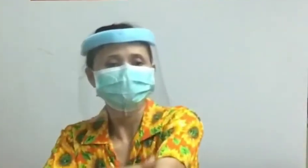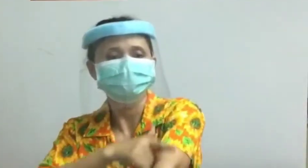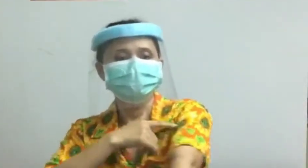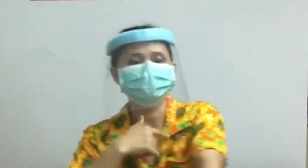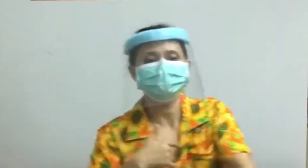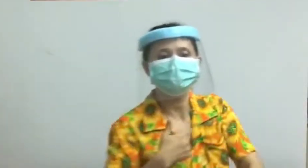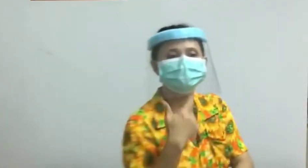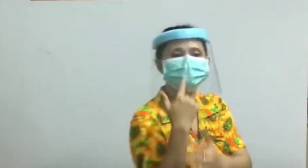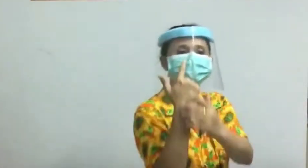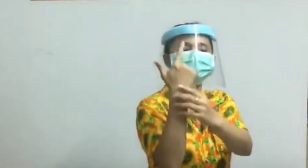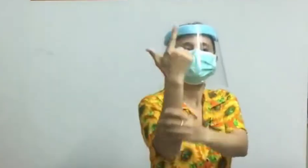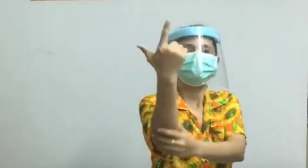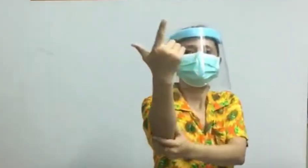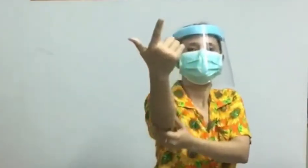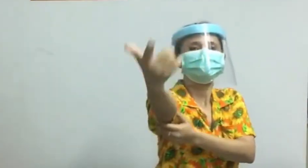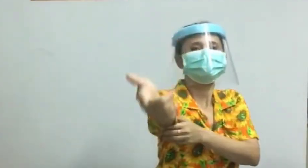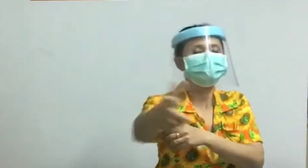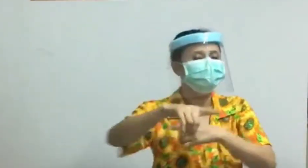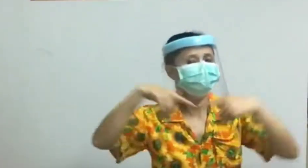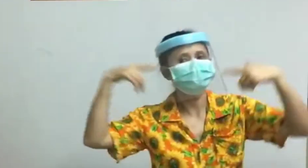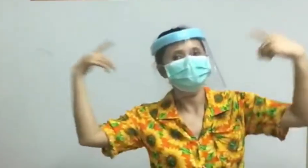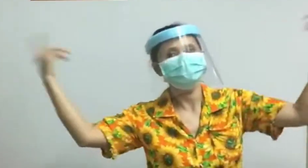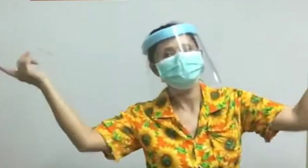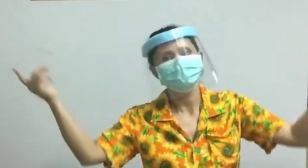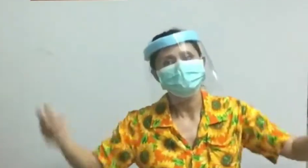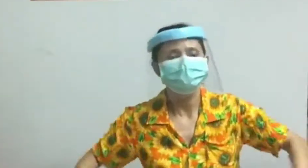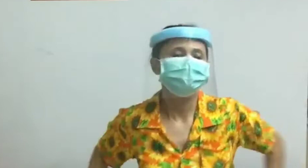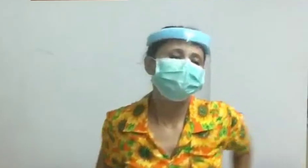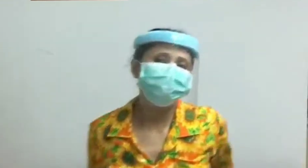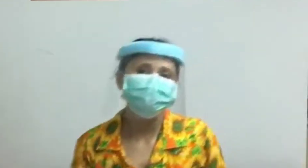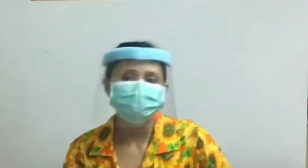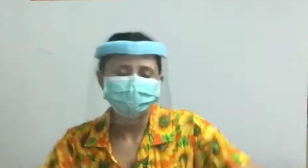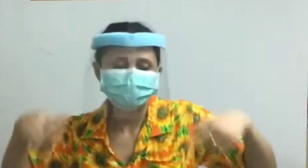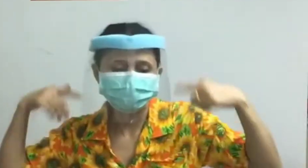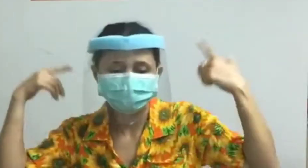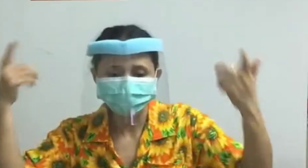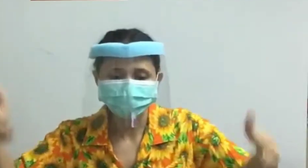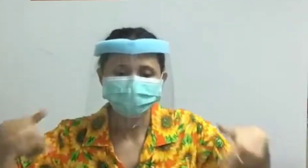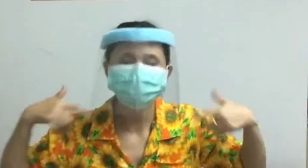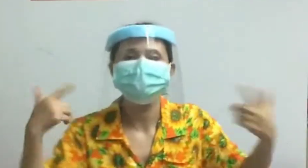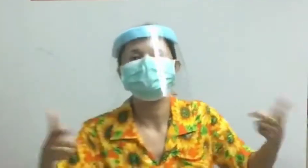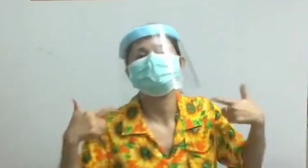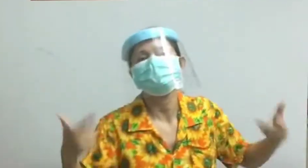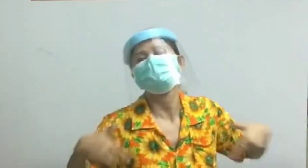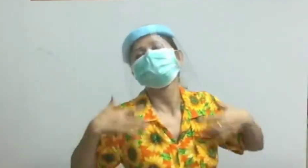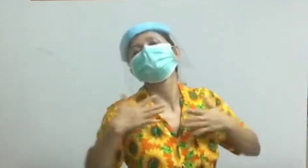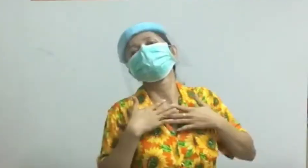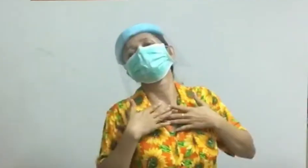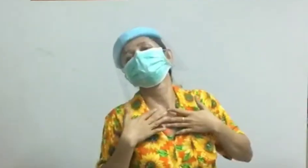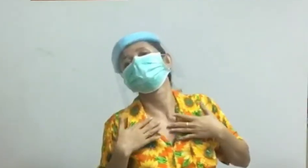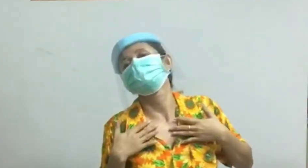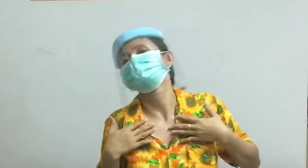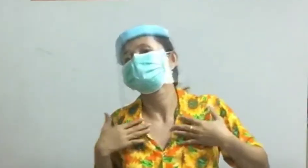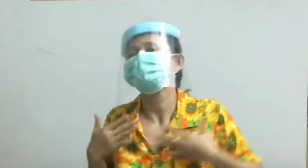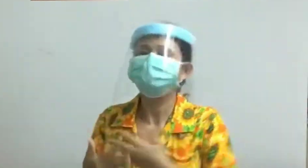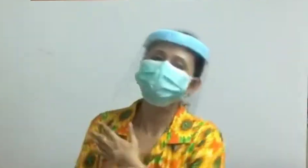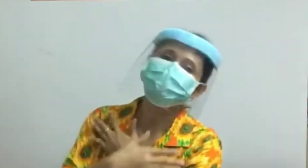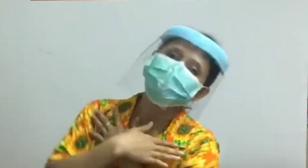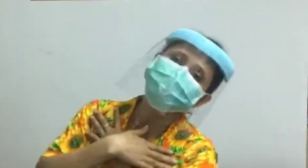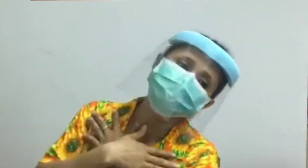คิดพอมีคนเอามาตีทำให้ชีวิตเปลี่ยนไปเพราะฉัน